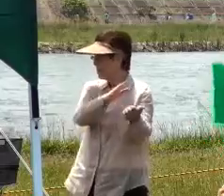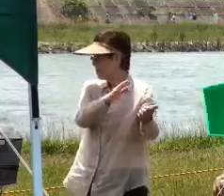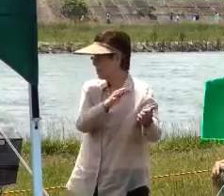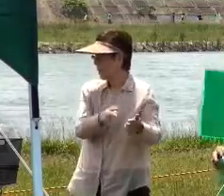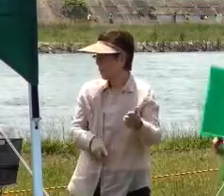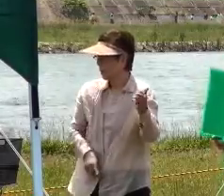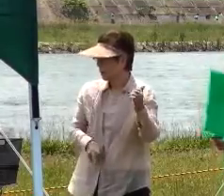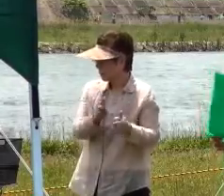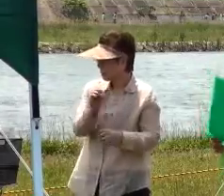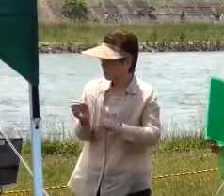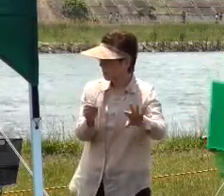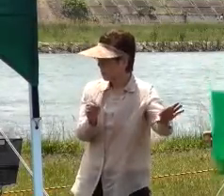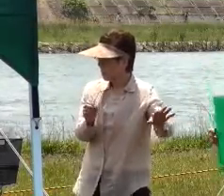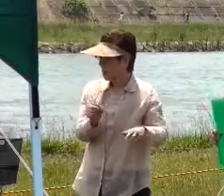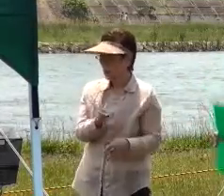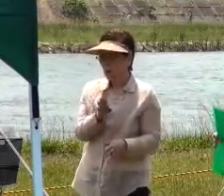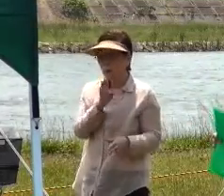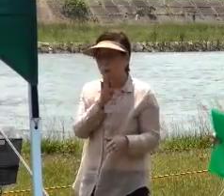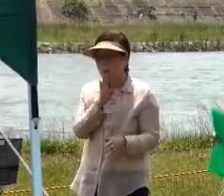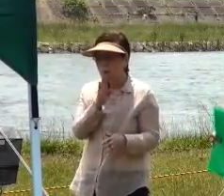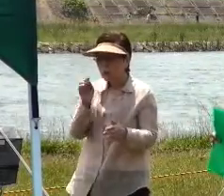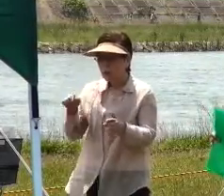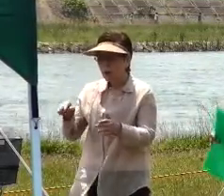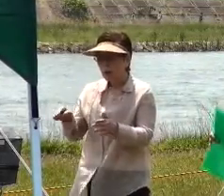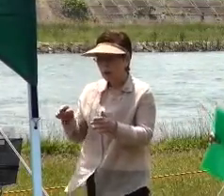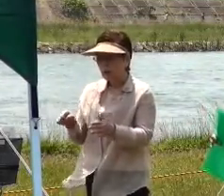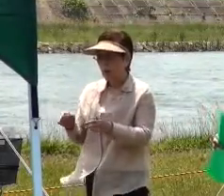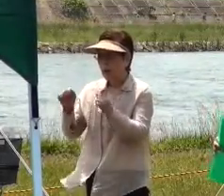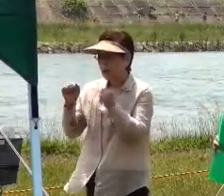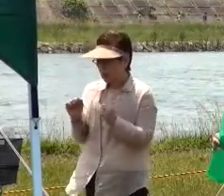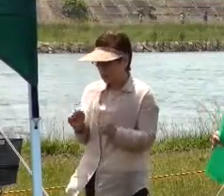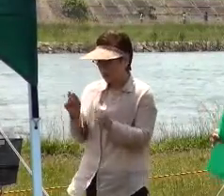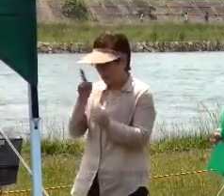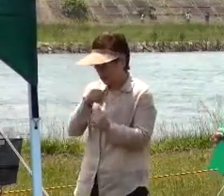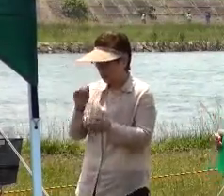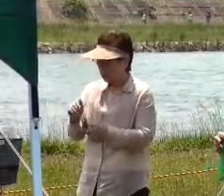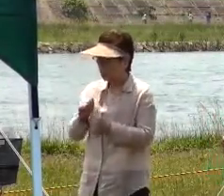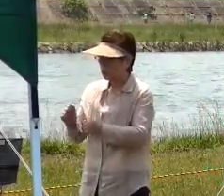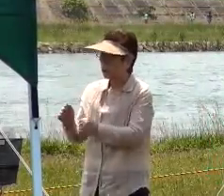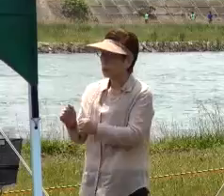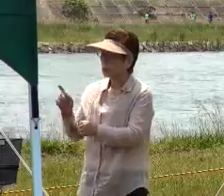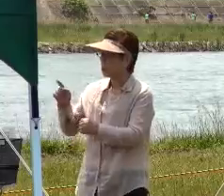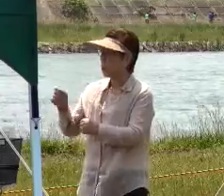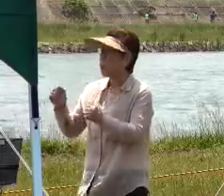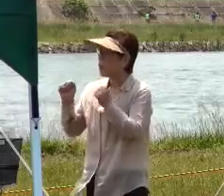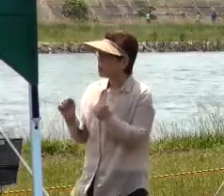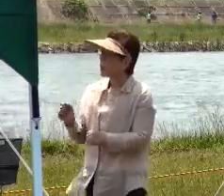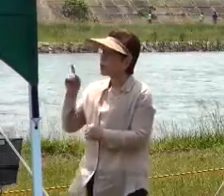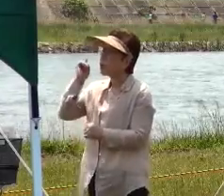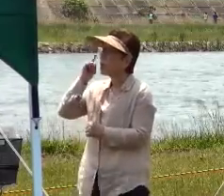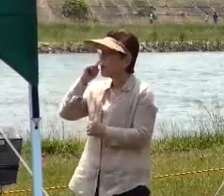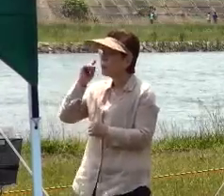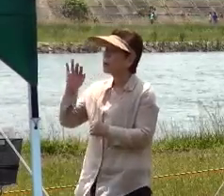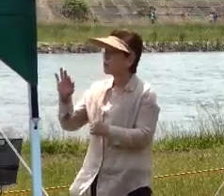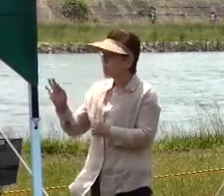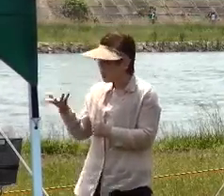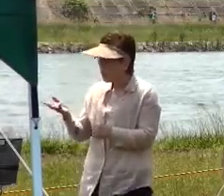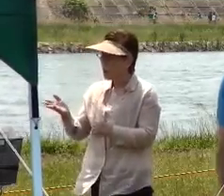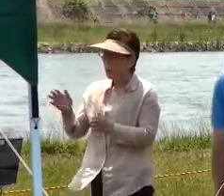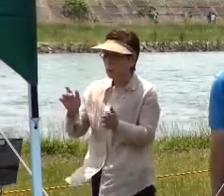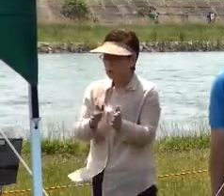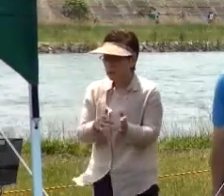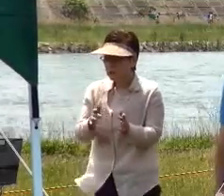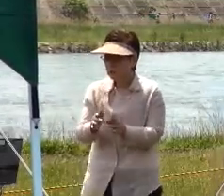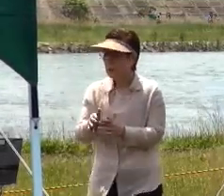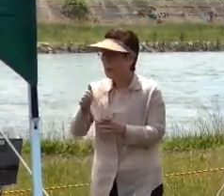中には本当に悪いことをしているような人たちもいたと思います。でもイエス様はわざとそういう人た